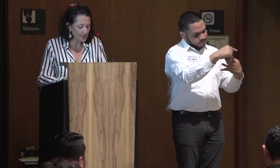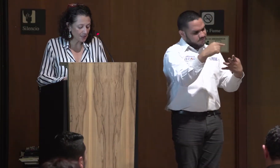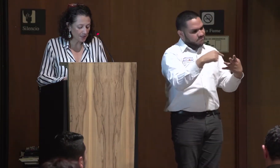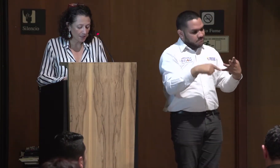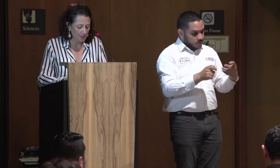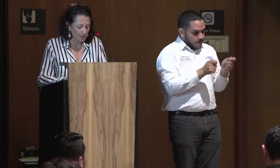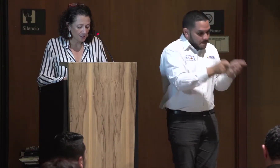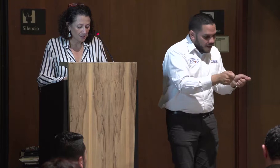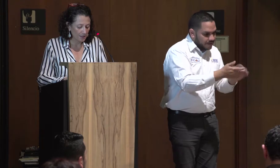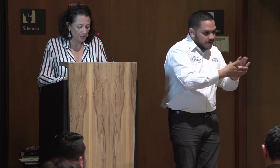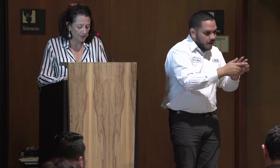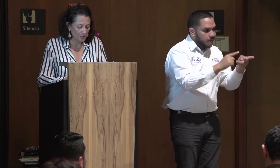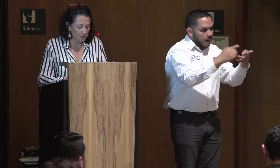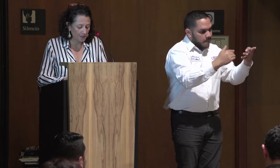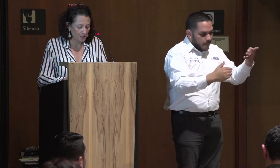Y así